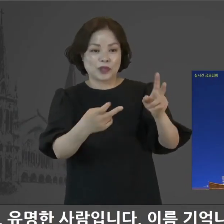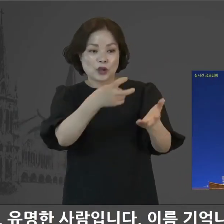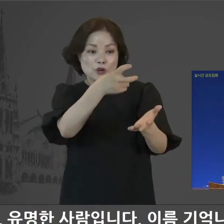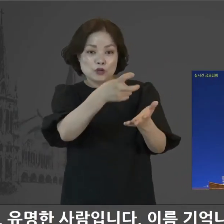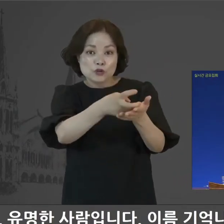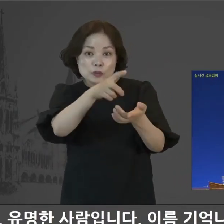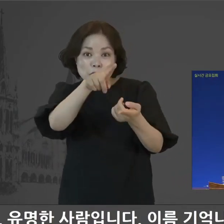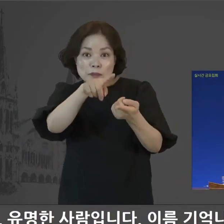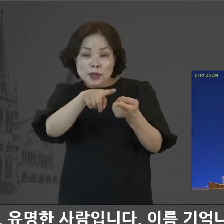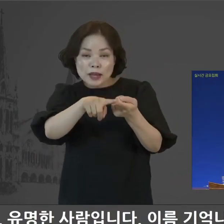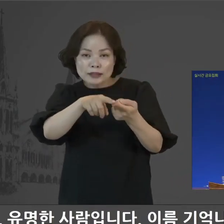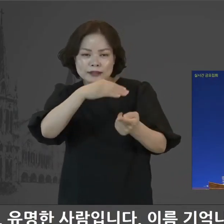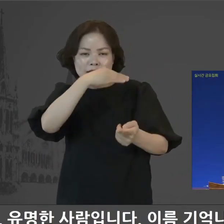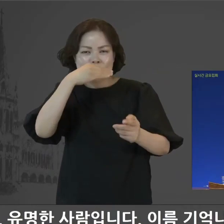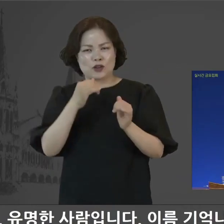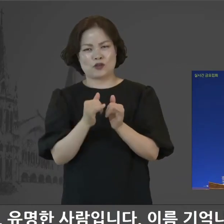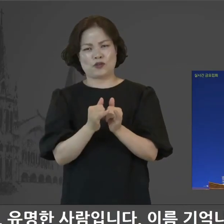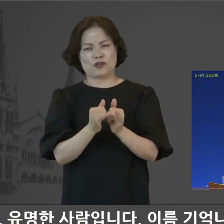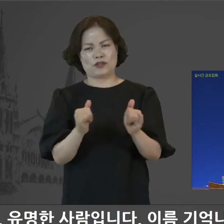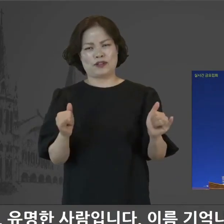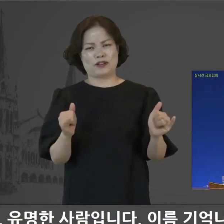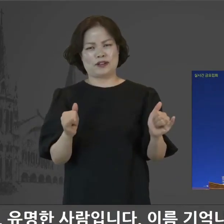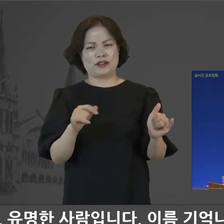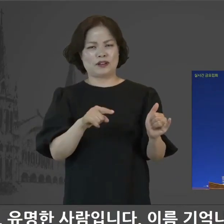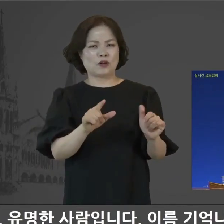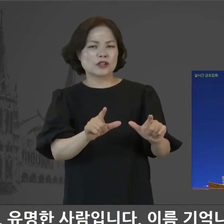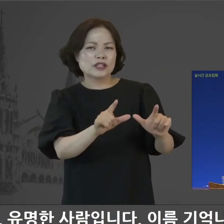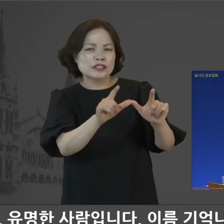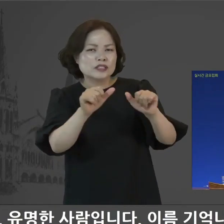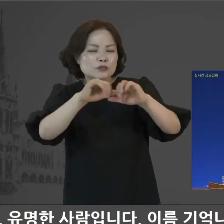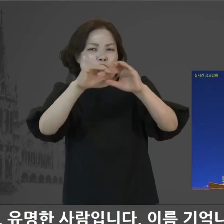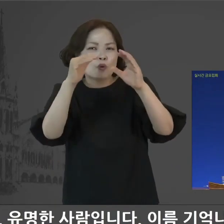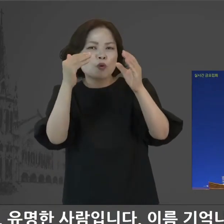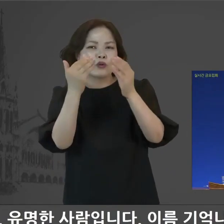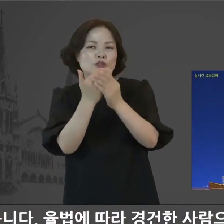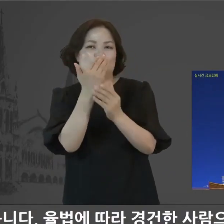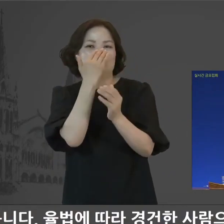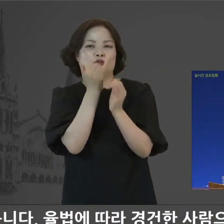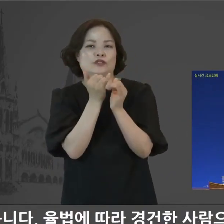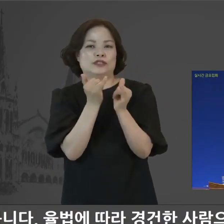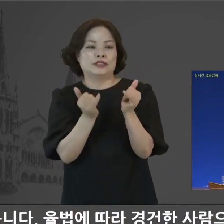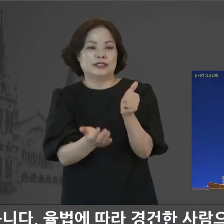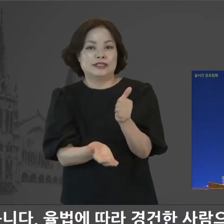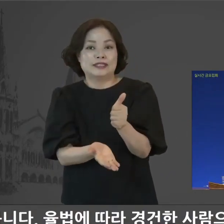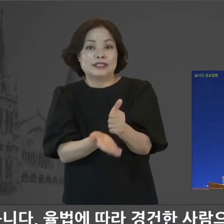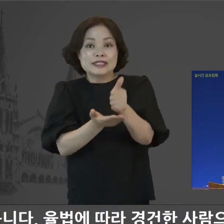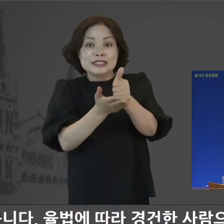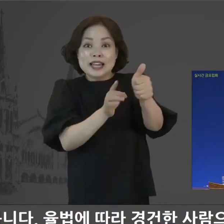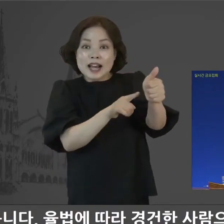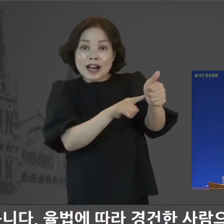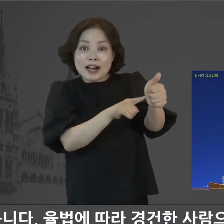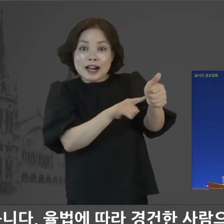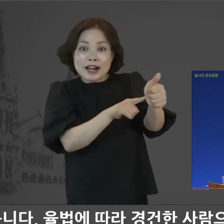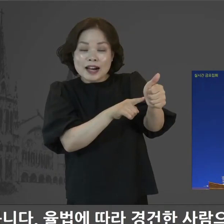율법에 따라 경건한 사람으로 거기 사는 모든 유대인들에게 칭찬을 듣는